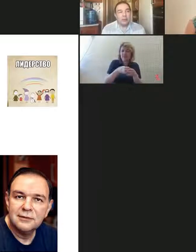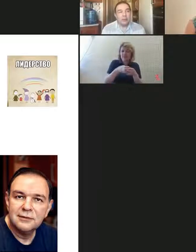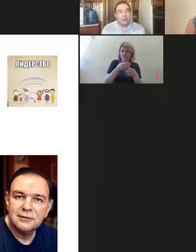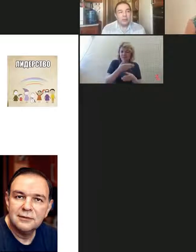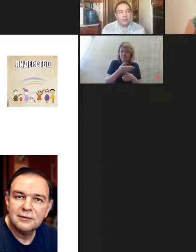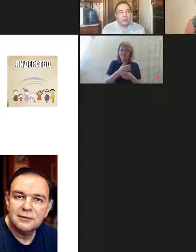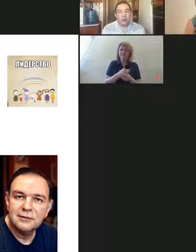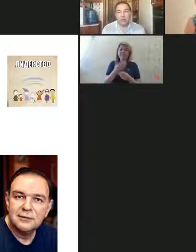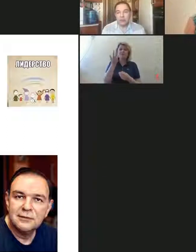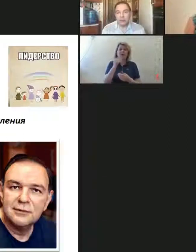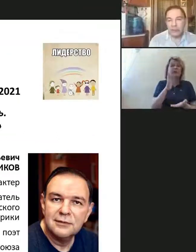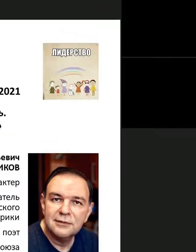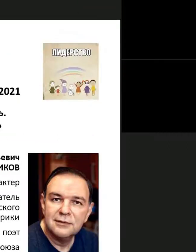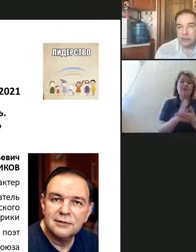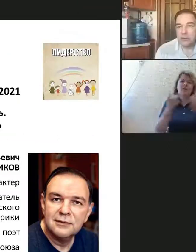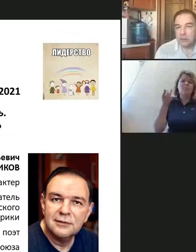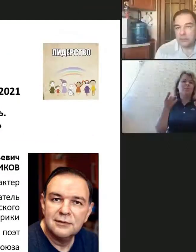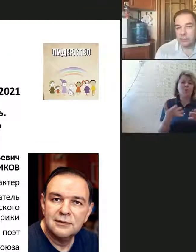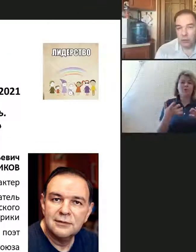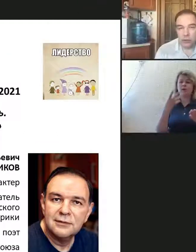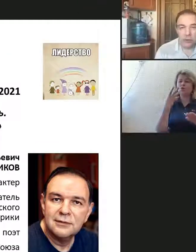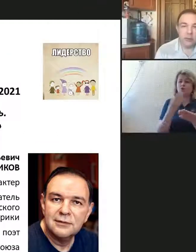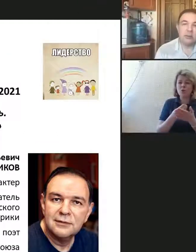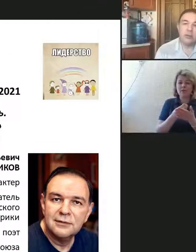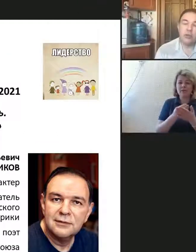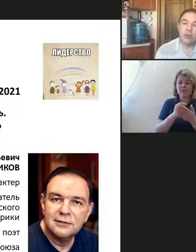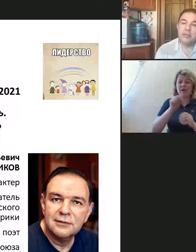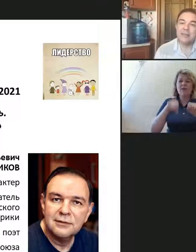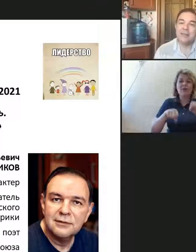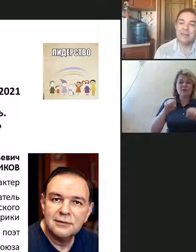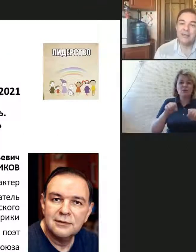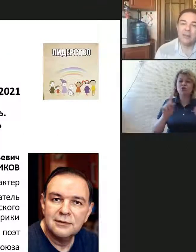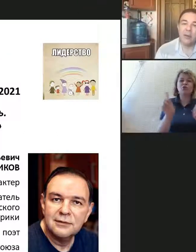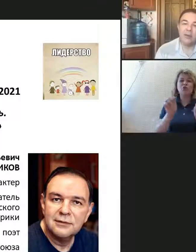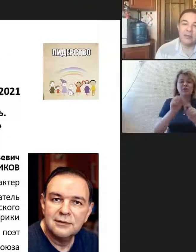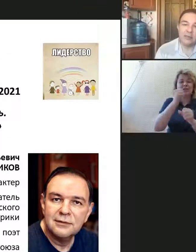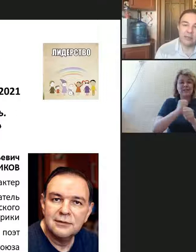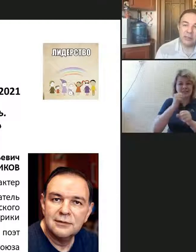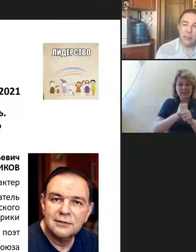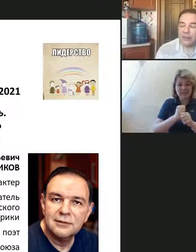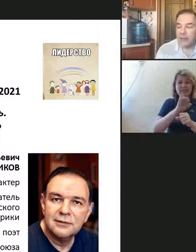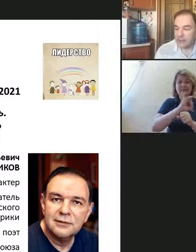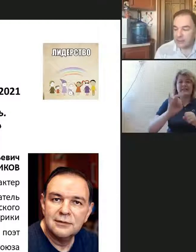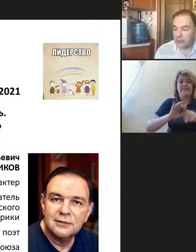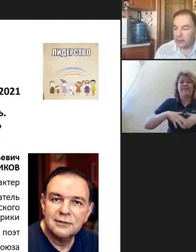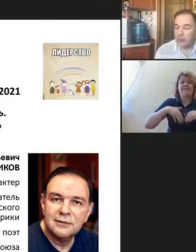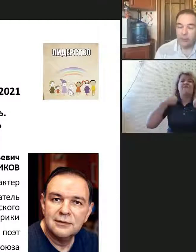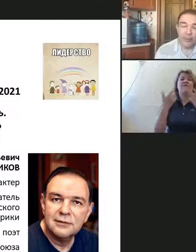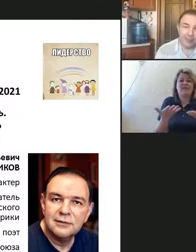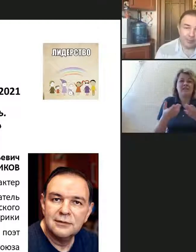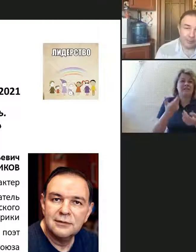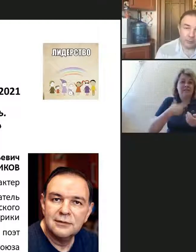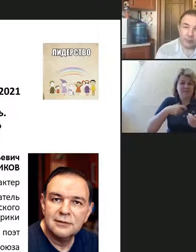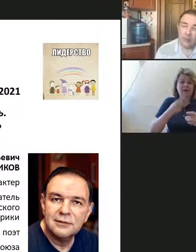есть просто собственная возможность что-то сделать и самовыразиться, это прекрасно, но тем